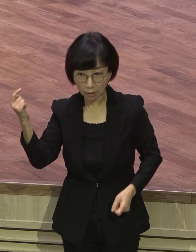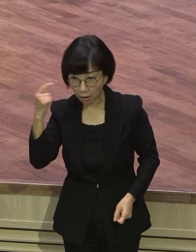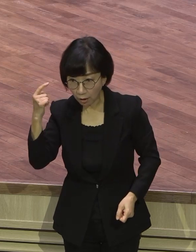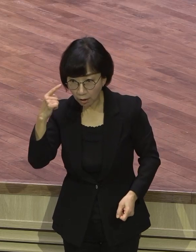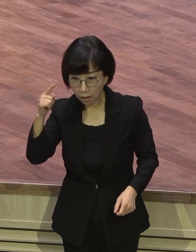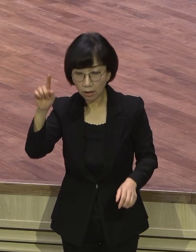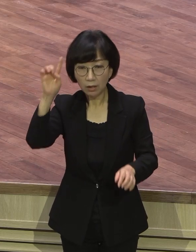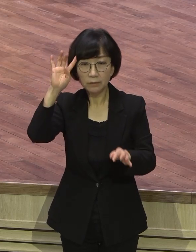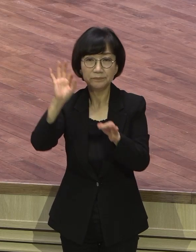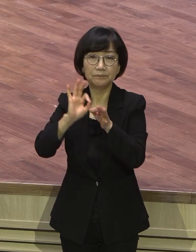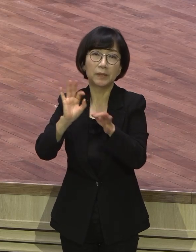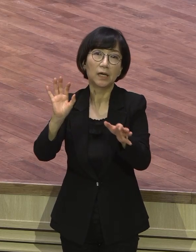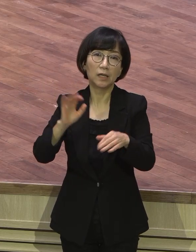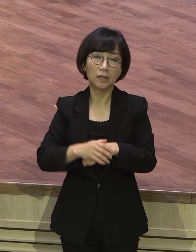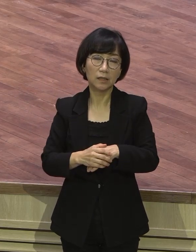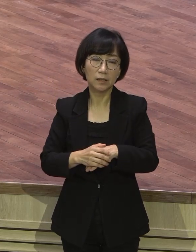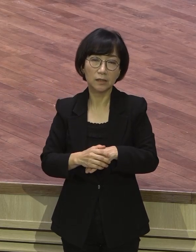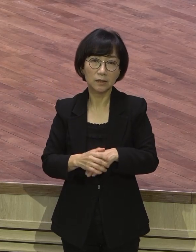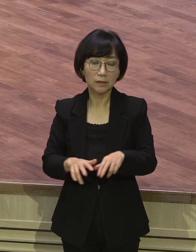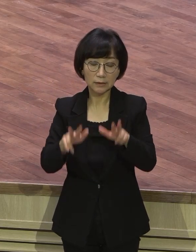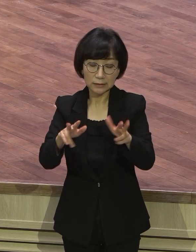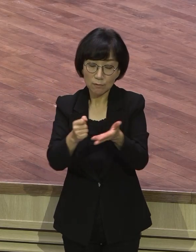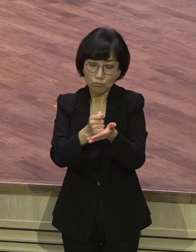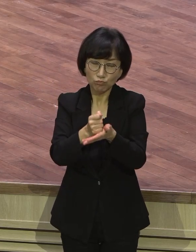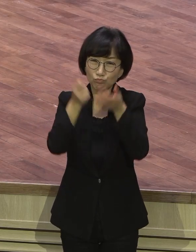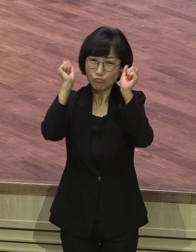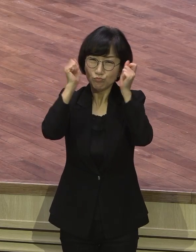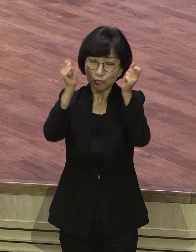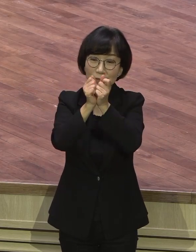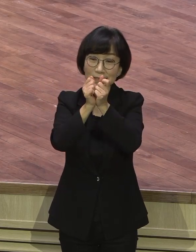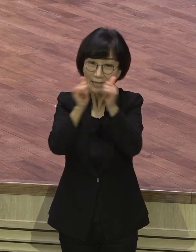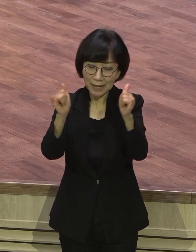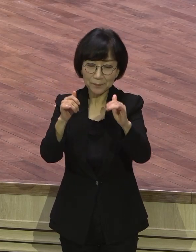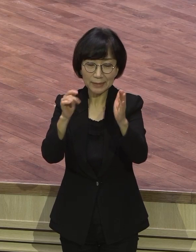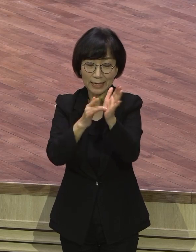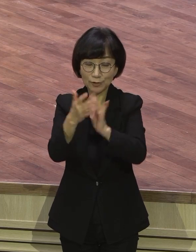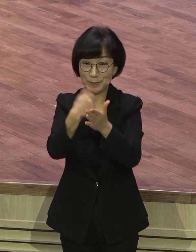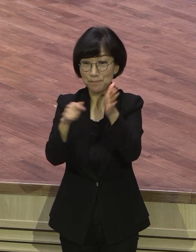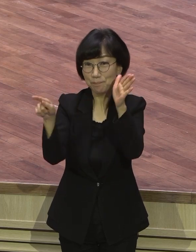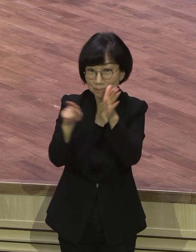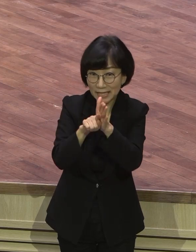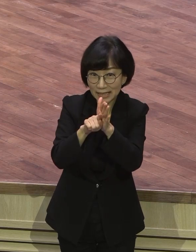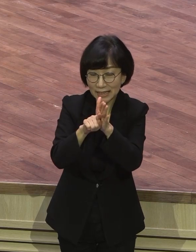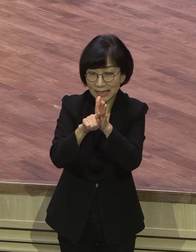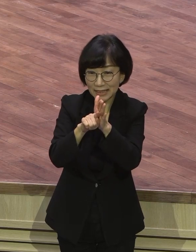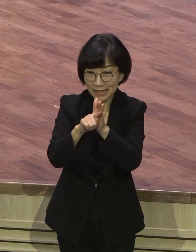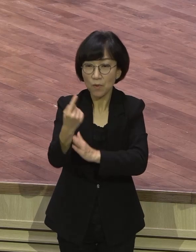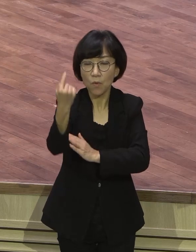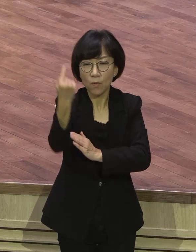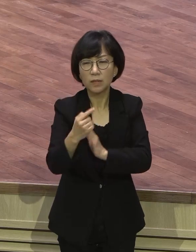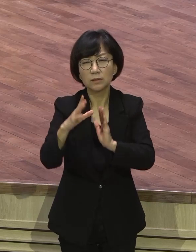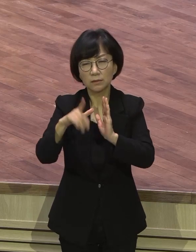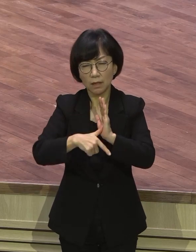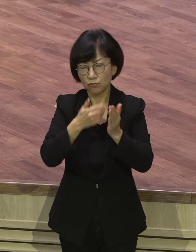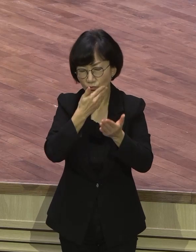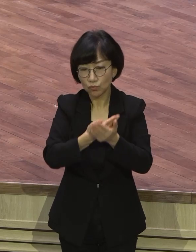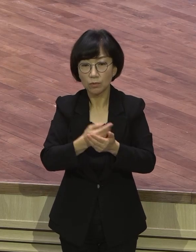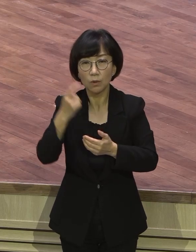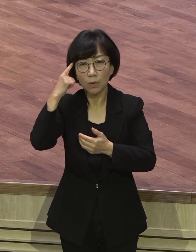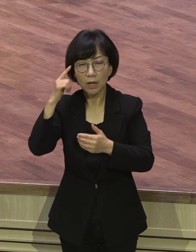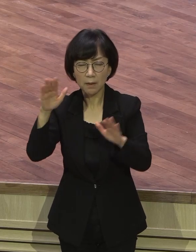지금 무속인들 돌아왔잖아요 무속인들 돌아왔을 때가 중요합니다 이분도 시달립니다 지금